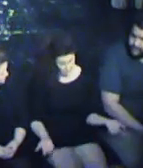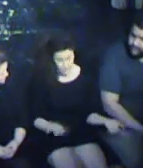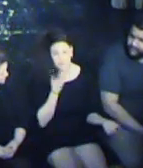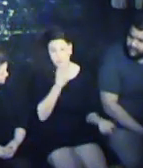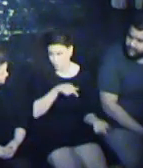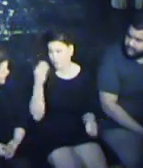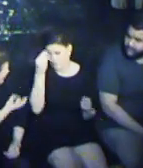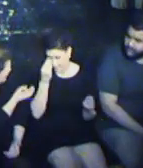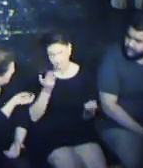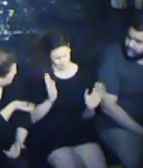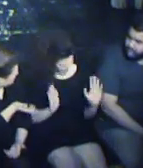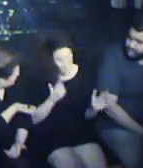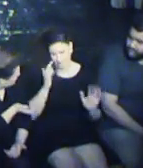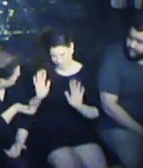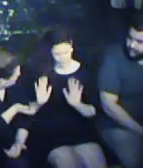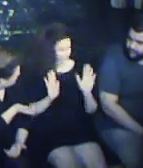bien... ¿Qué?